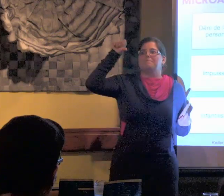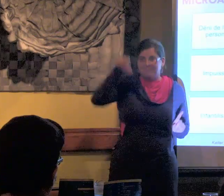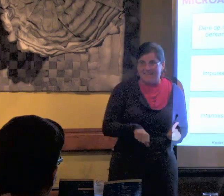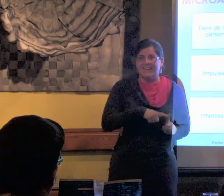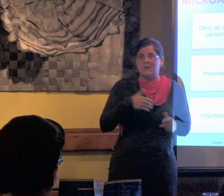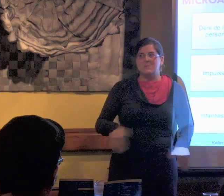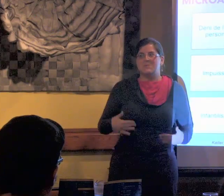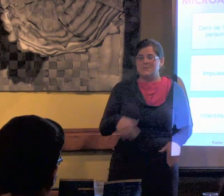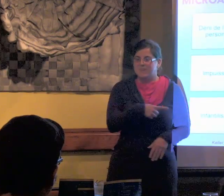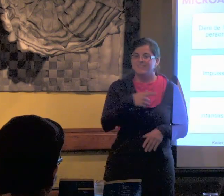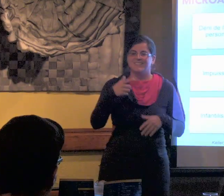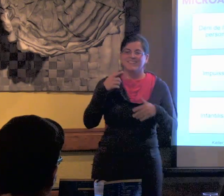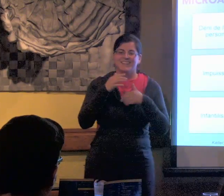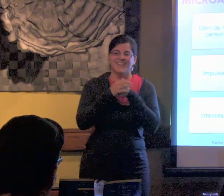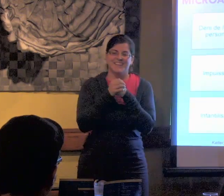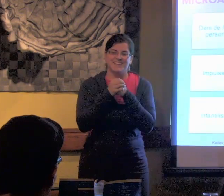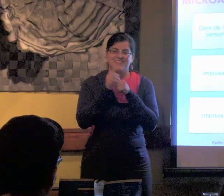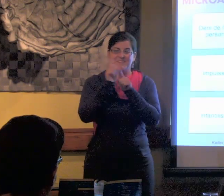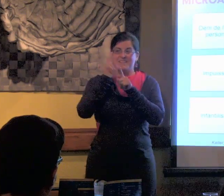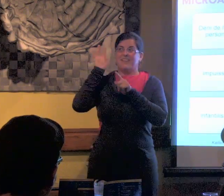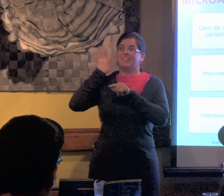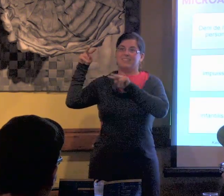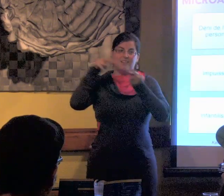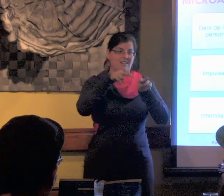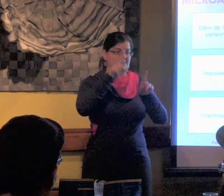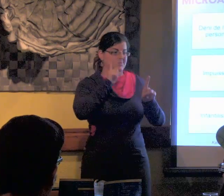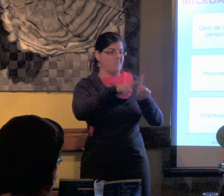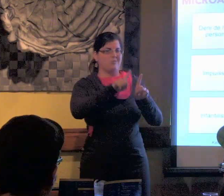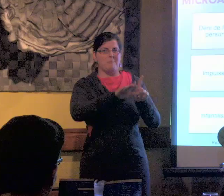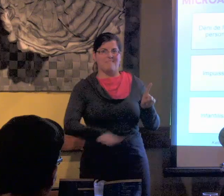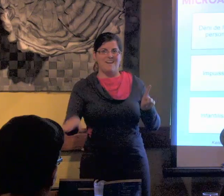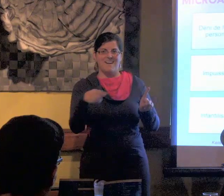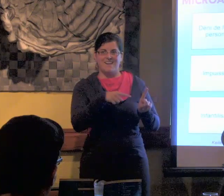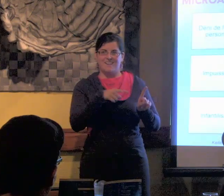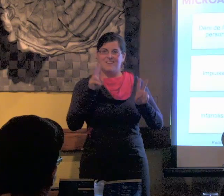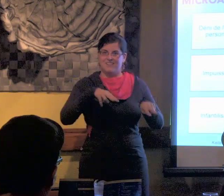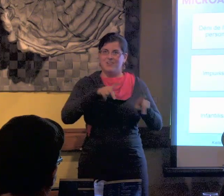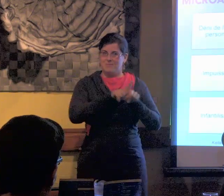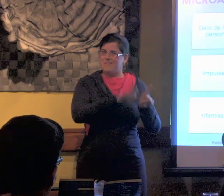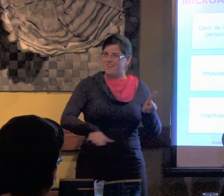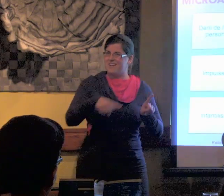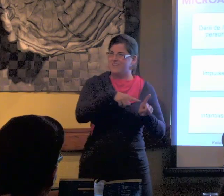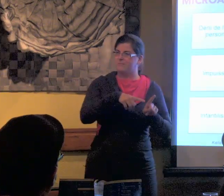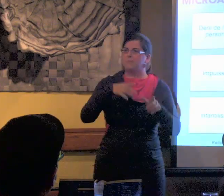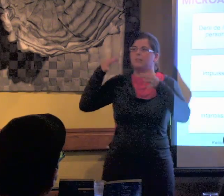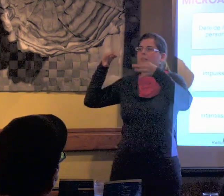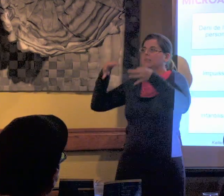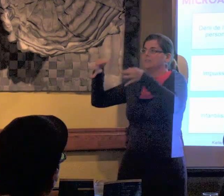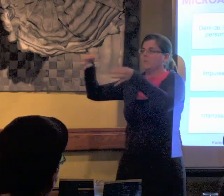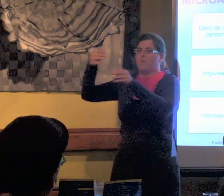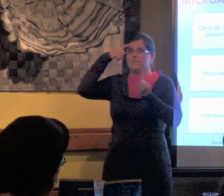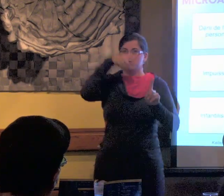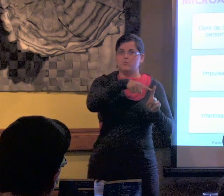L'infantilisation. Ah, oh, ça c'est pire, ça c'est le pire. Donc là, la personne, elle regarde